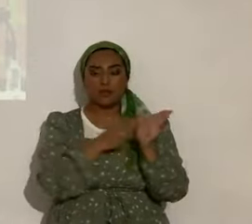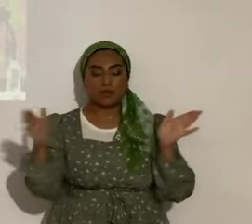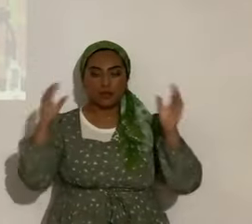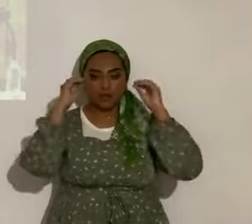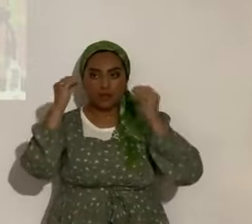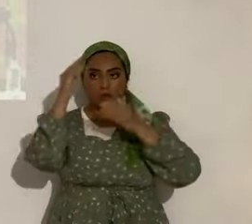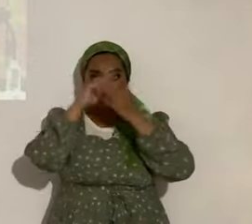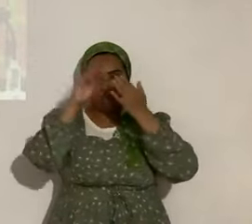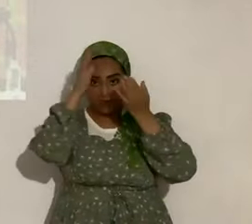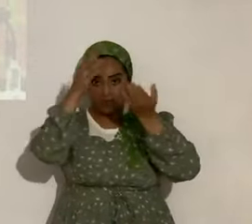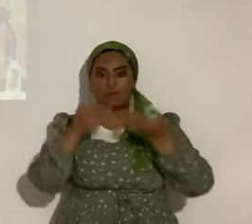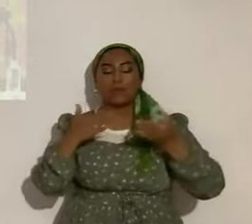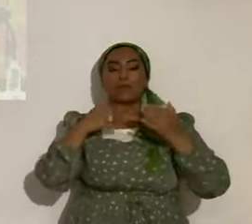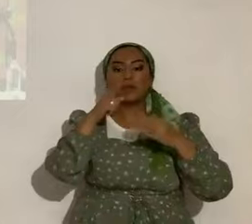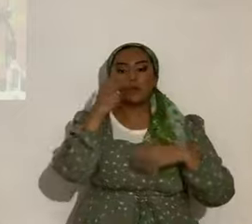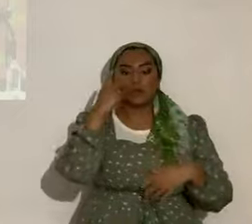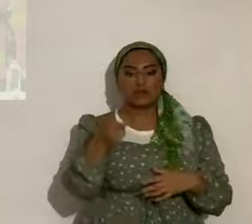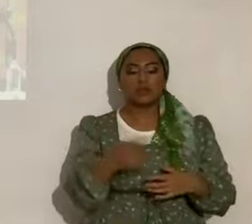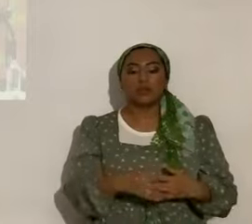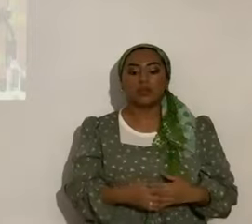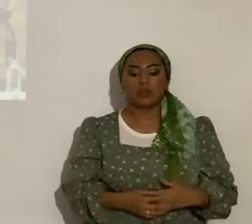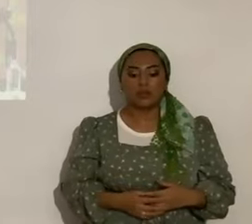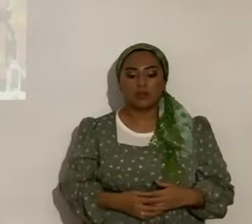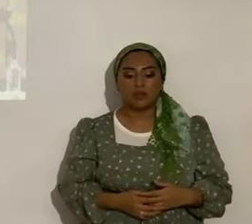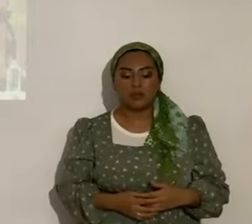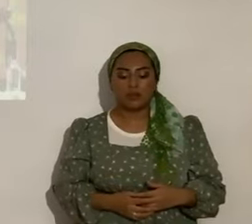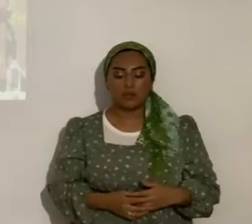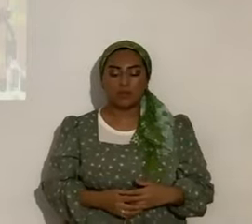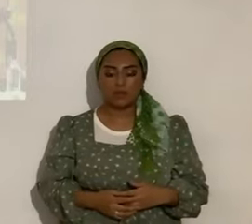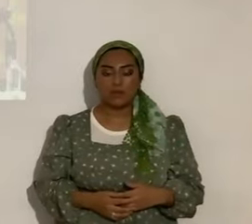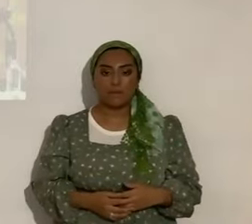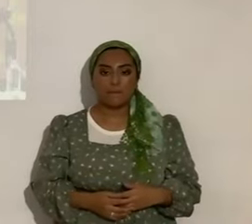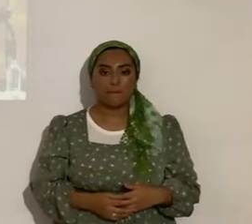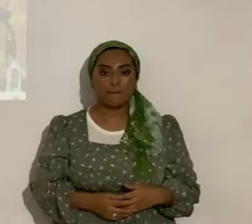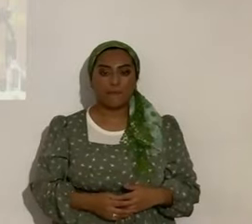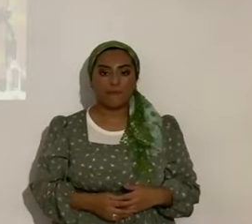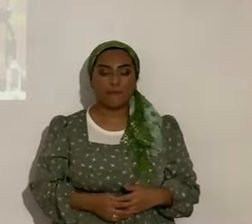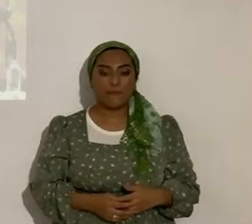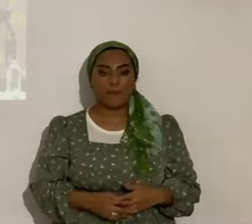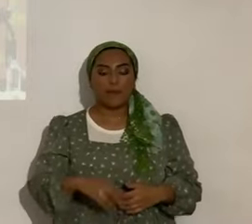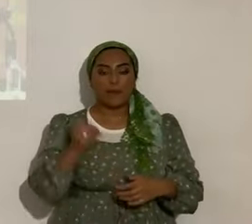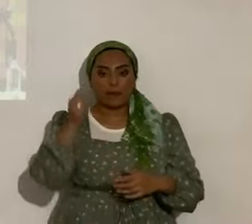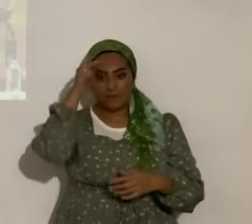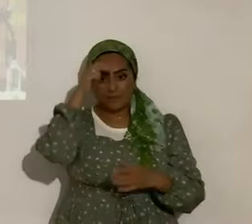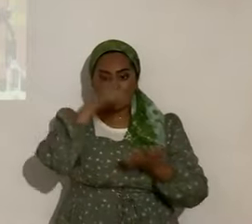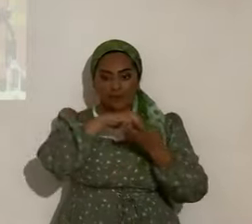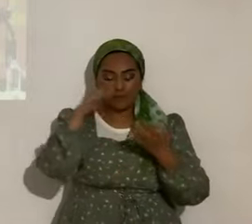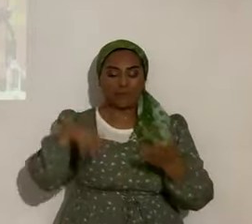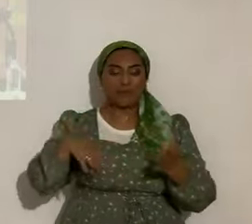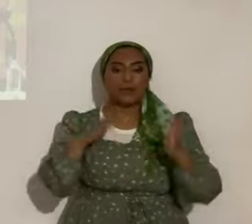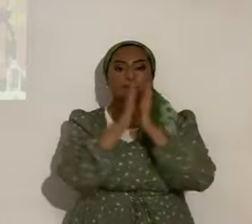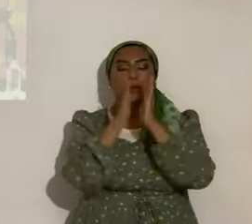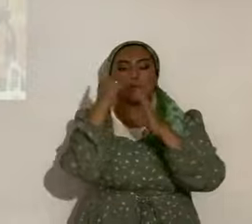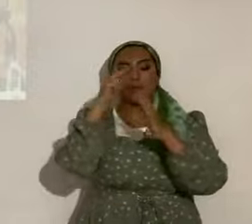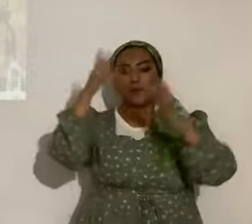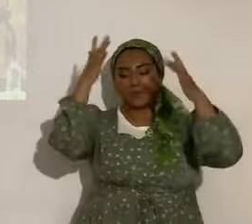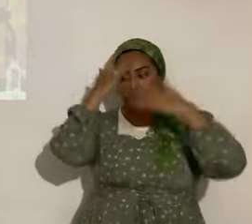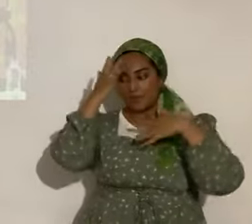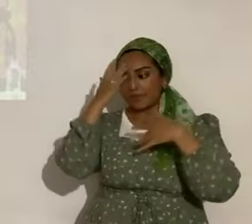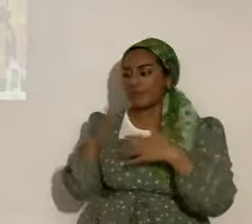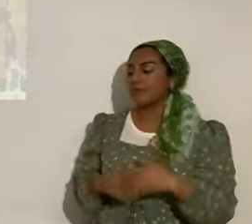dictando para que tú vieras. Y entonces, bueno, a echar fuera demonios, a orar por los enfermos,